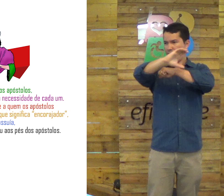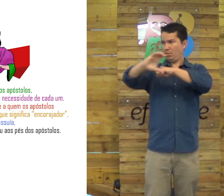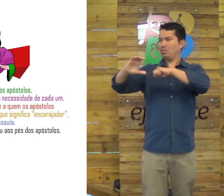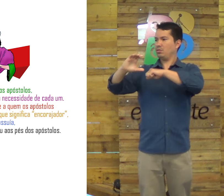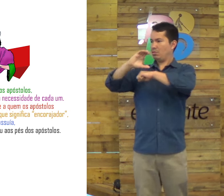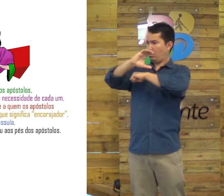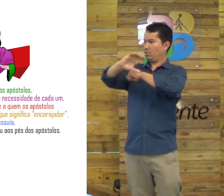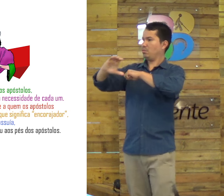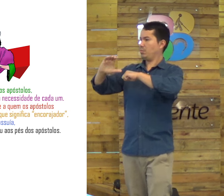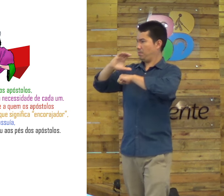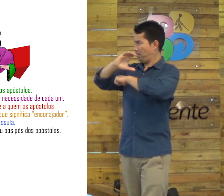Chifre. Uma ilha, né?